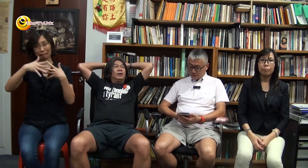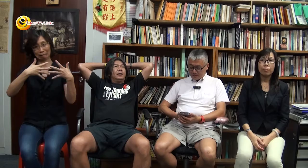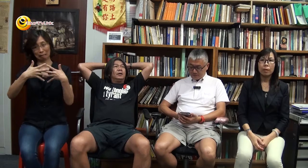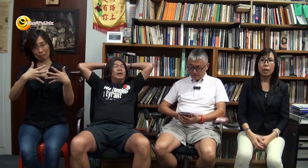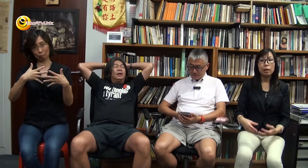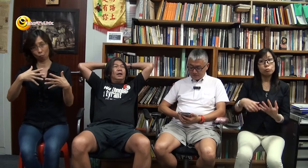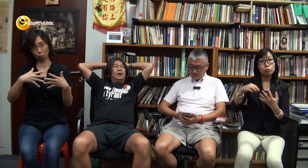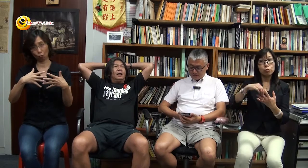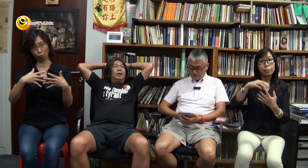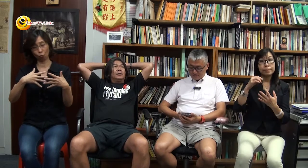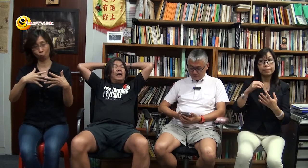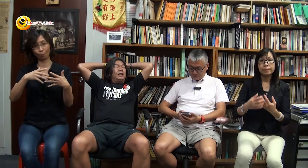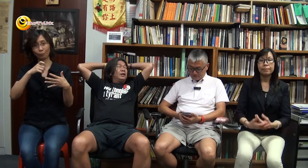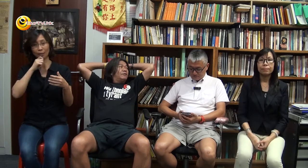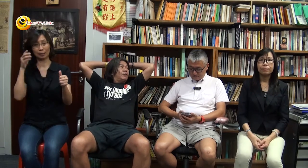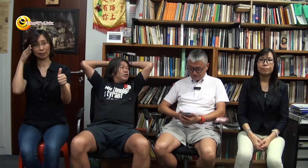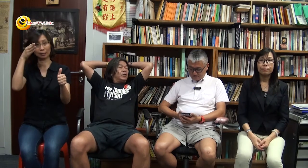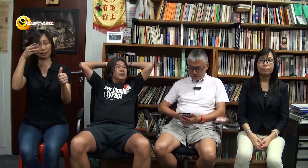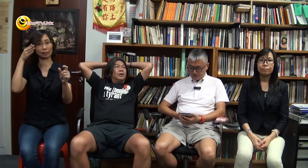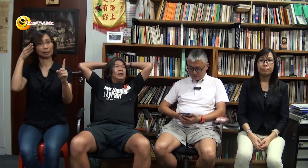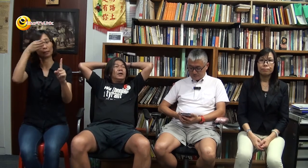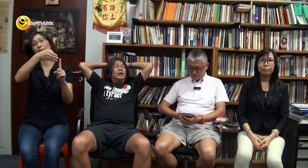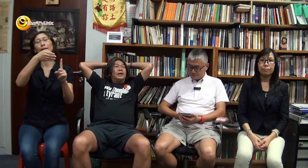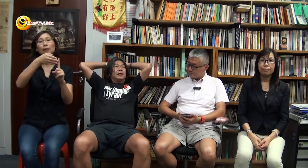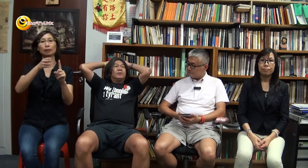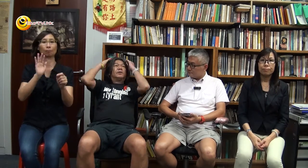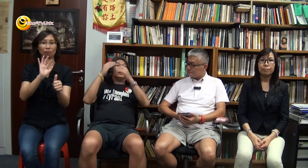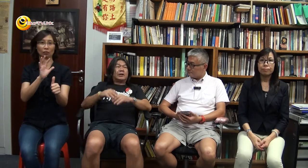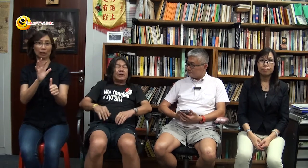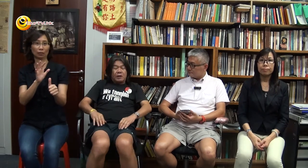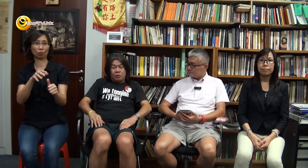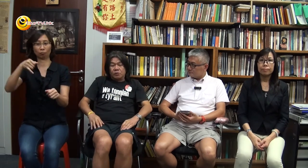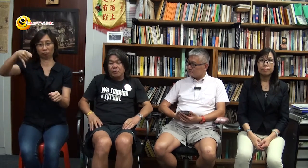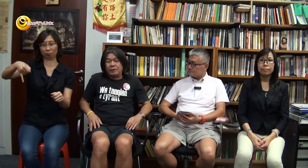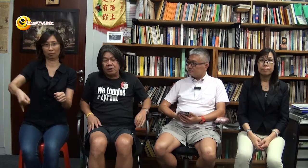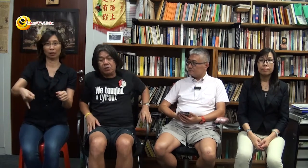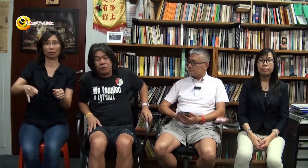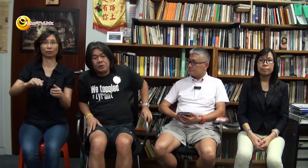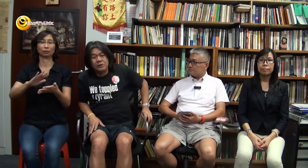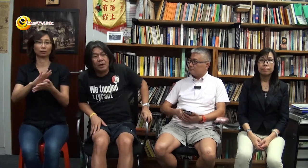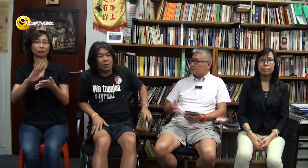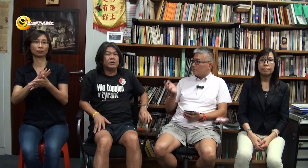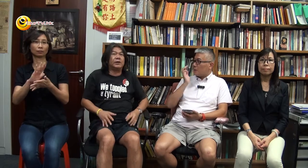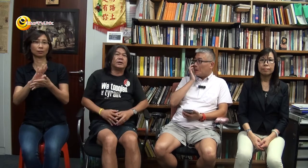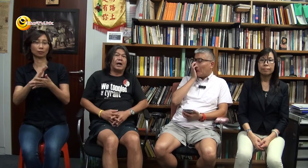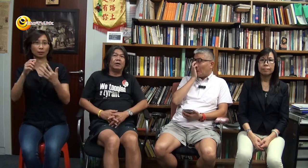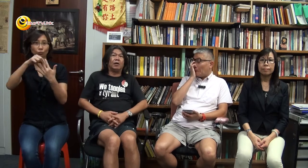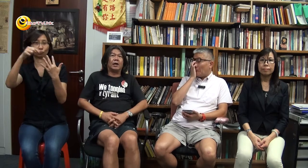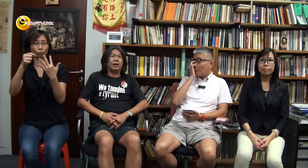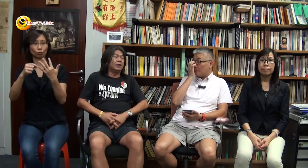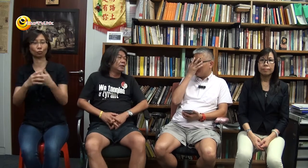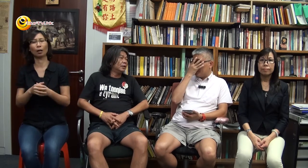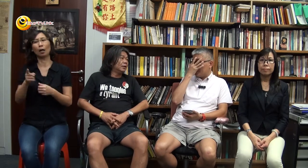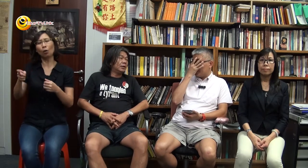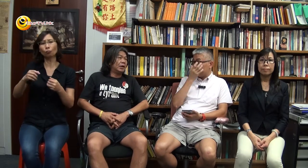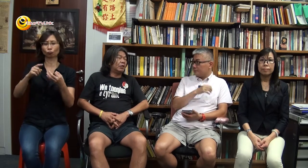選舉嘛， 下年的立法會選舉。 是啊， 其實曾德成做了民政局局長之後已經大量